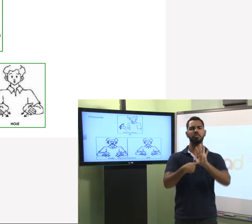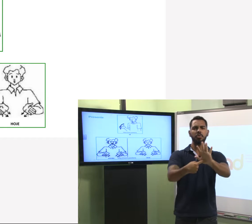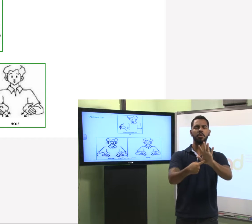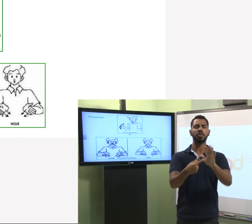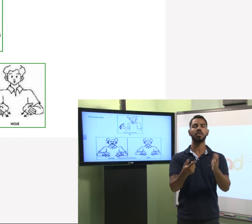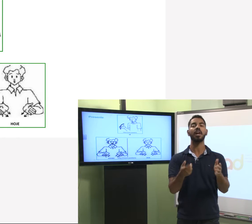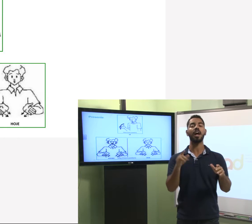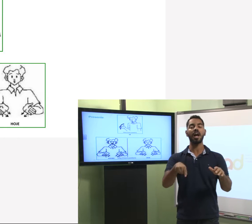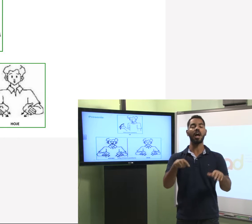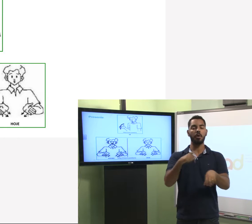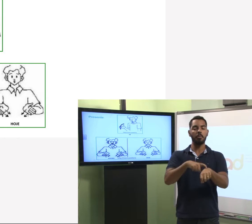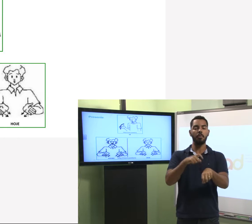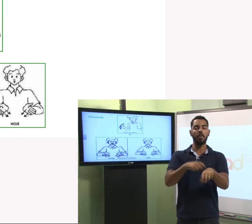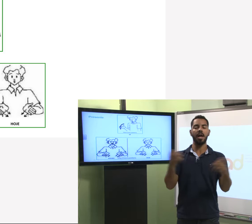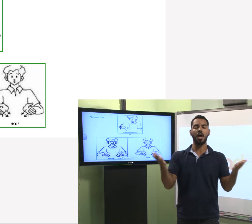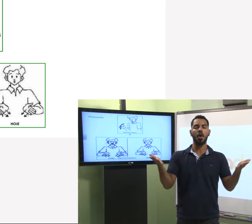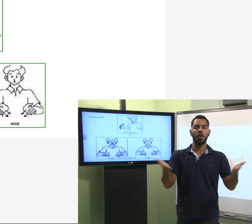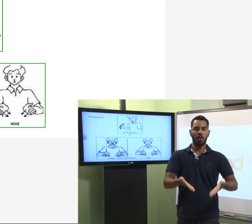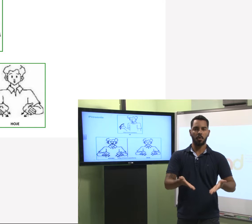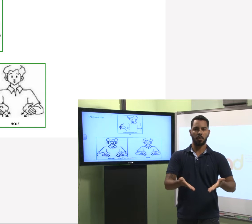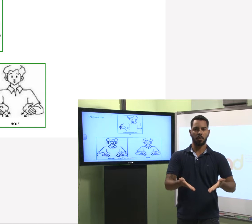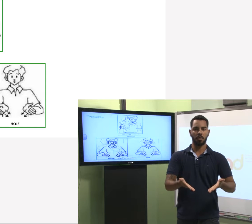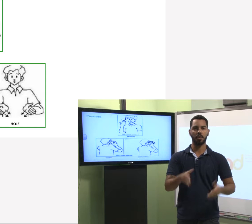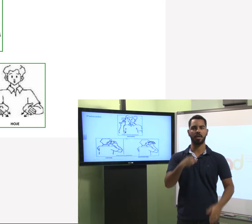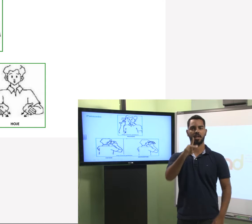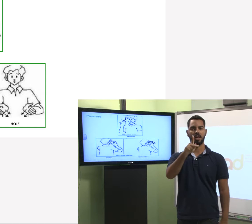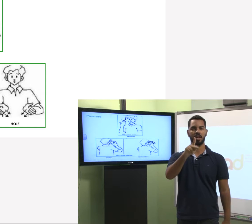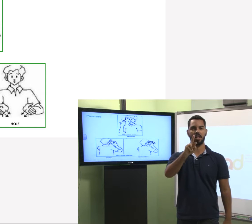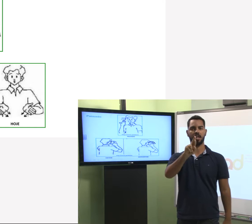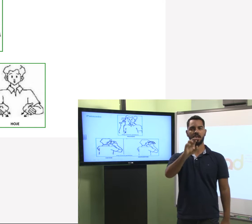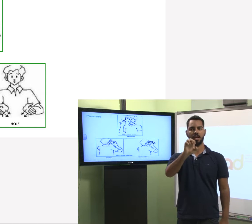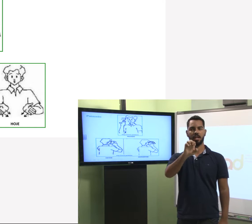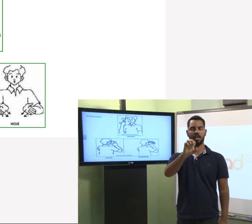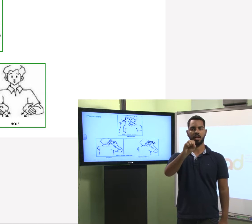momento atual, presente.